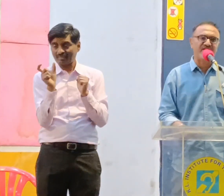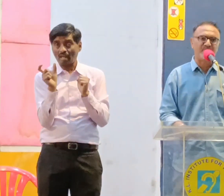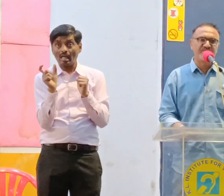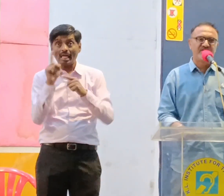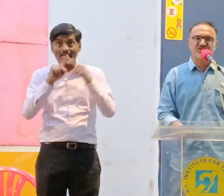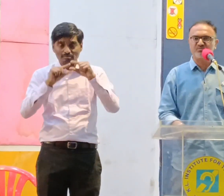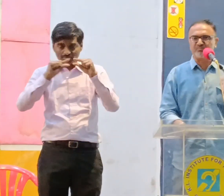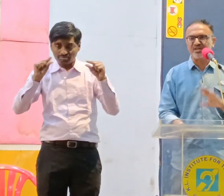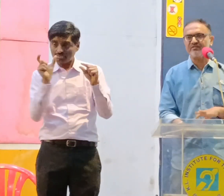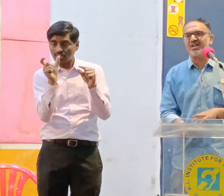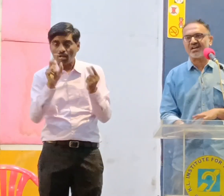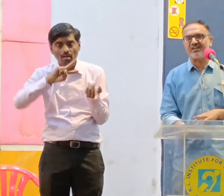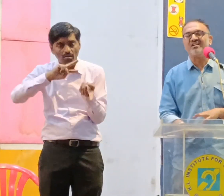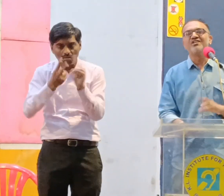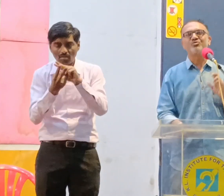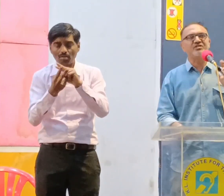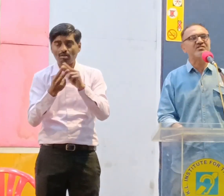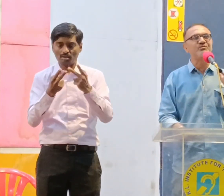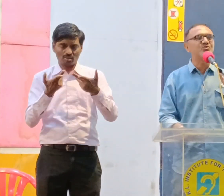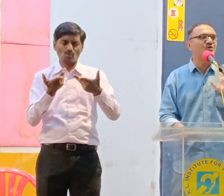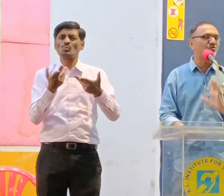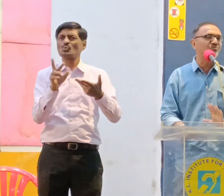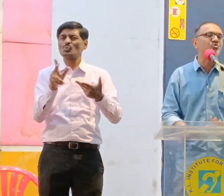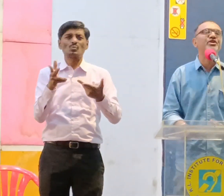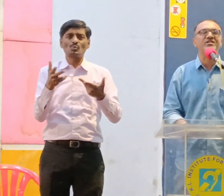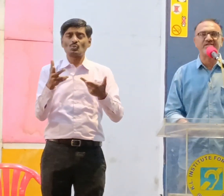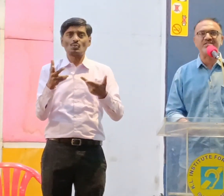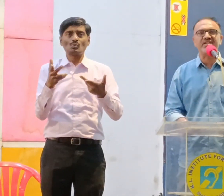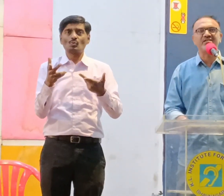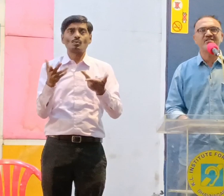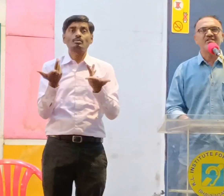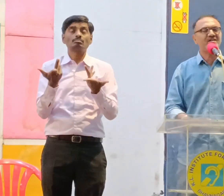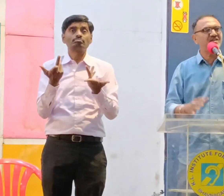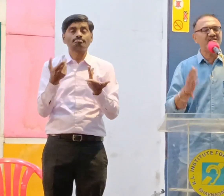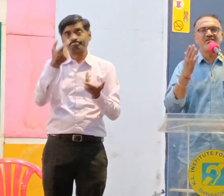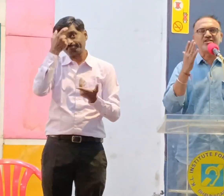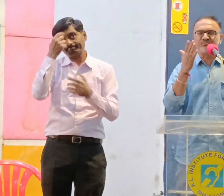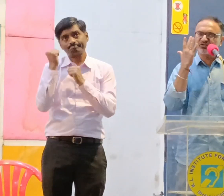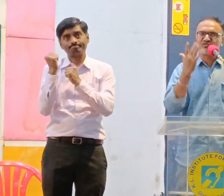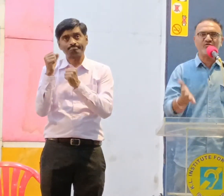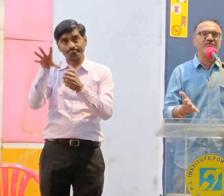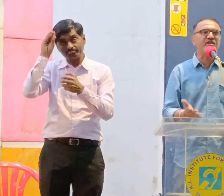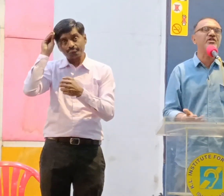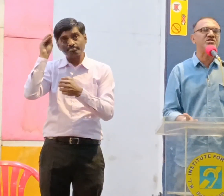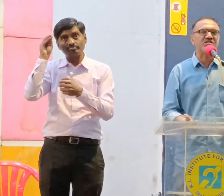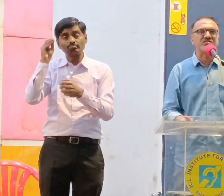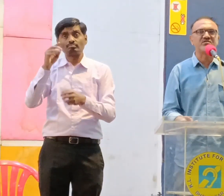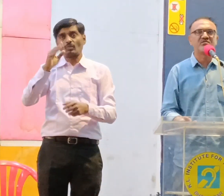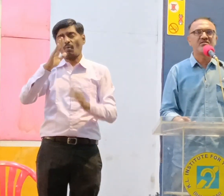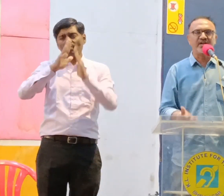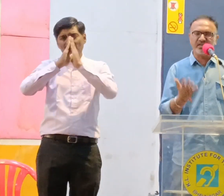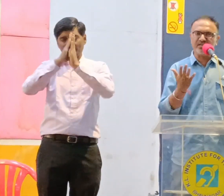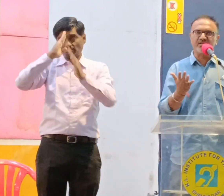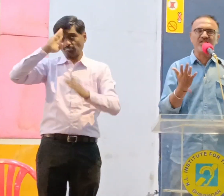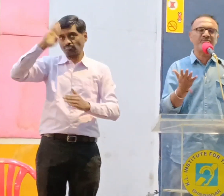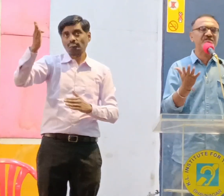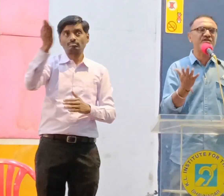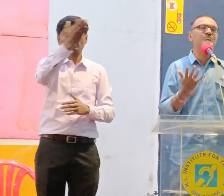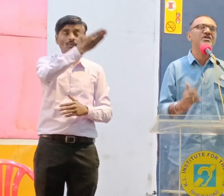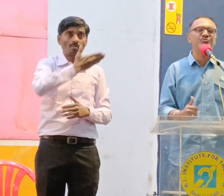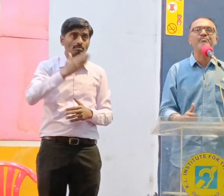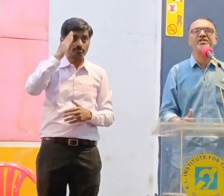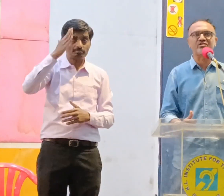બદલી નાખે, શબ્દ ફેરવી નાખે તો એ સમજવો ખૂબ મુશ્કેલ થઈ જાય. એટલે તમને તો સૌને વંદન છે, એટલી